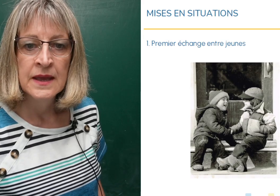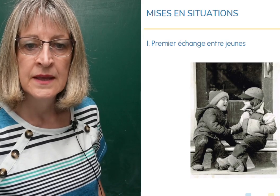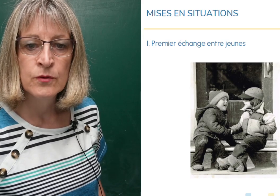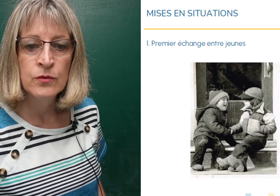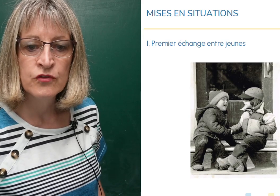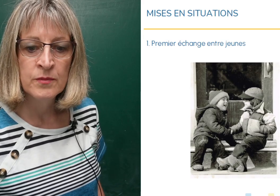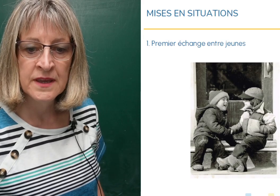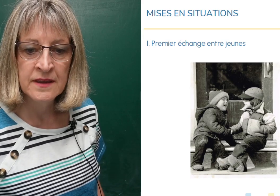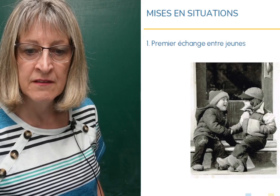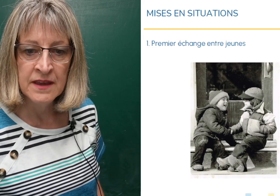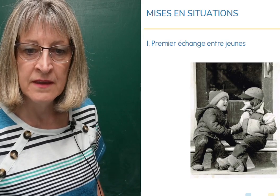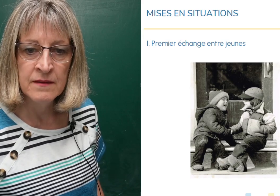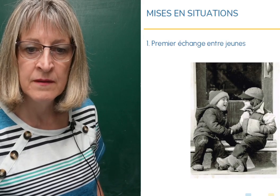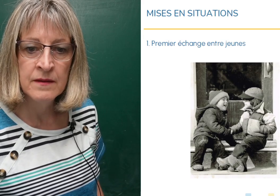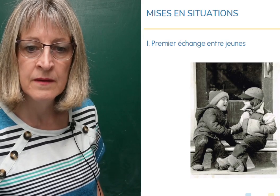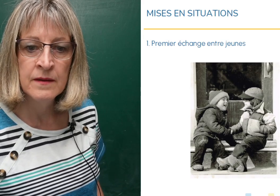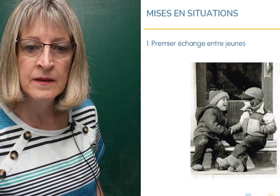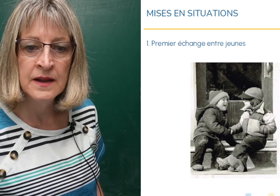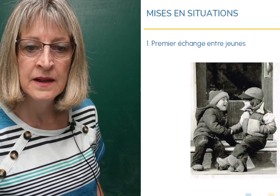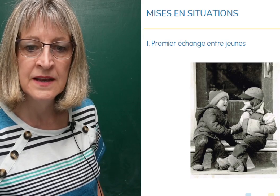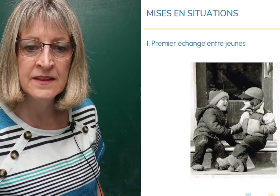Et donc, je mets qui avec? Lynn?